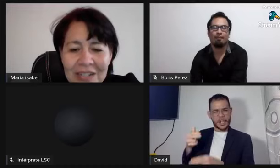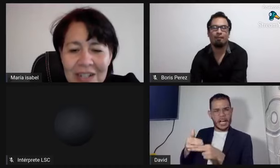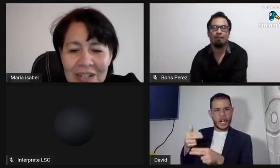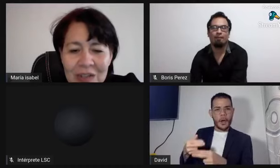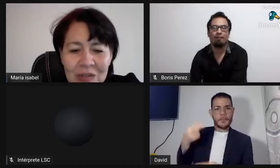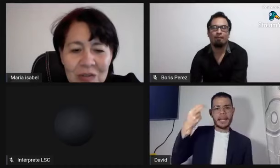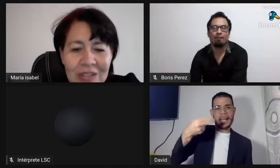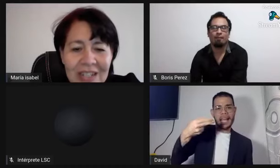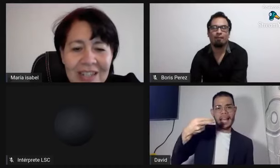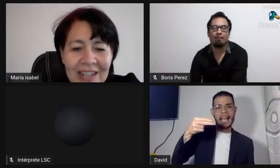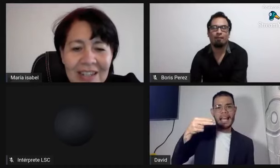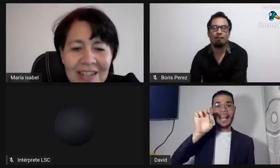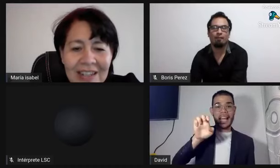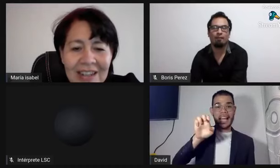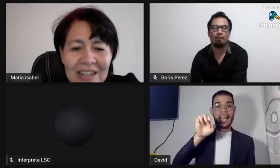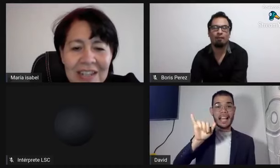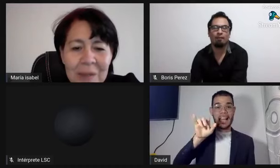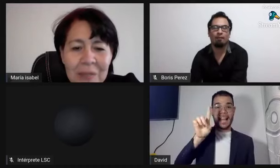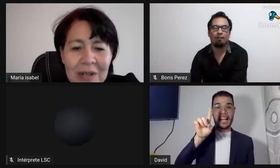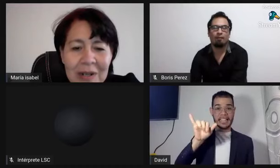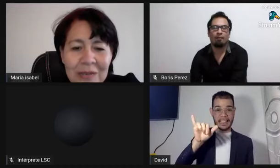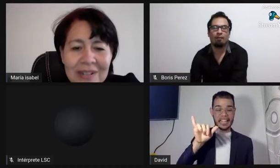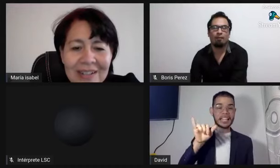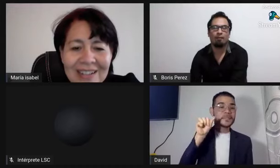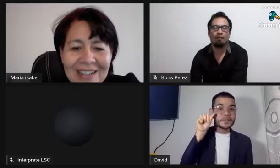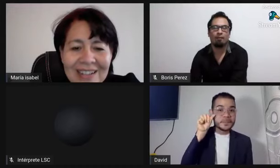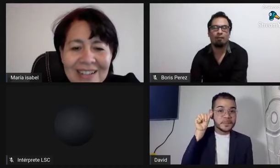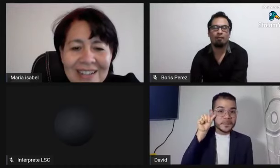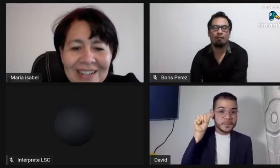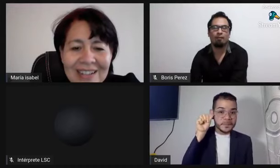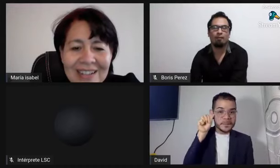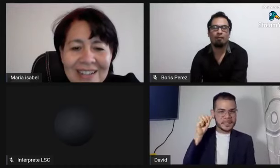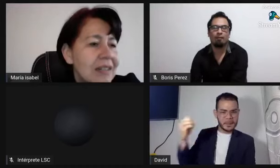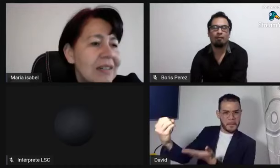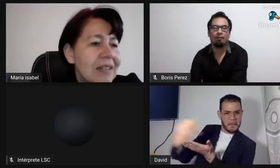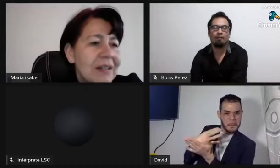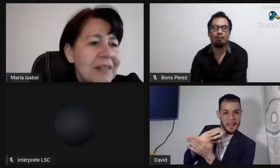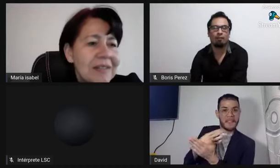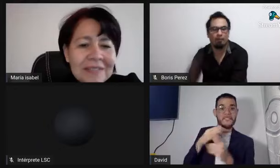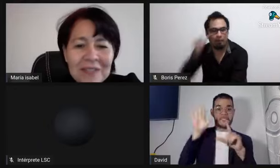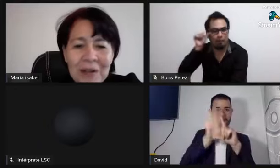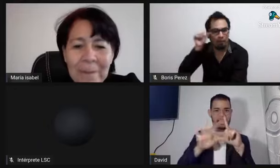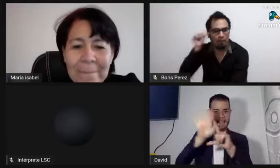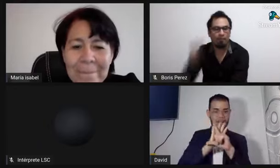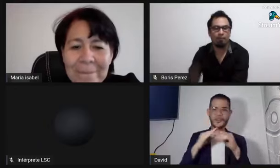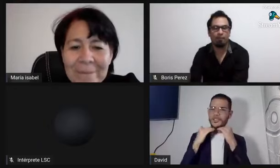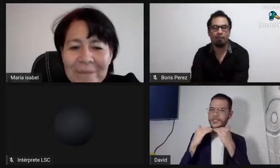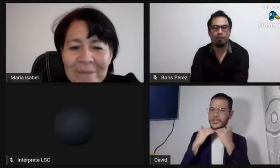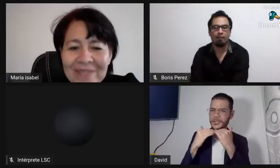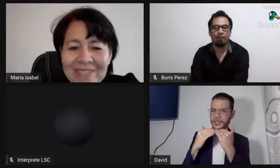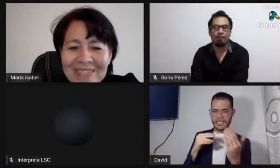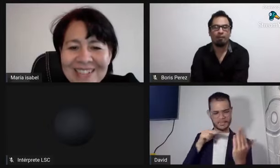que nos dice Heidi ya para poder terminar.